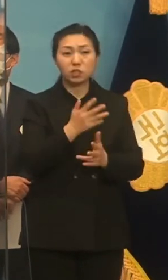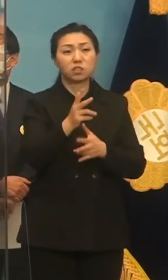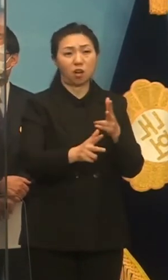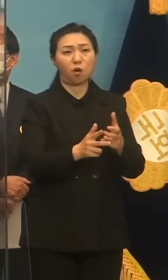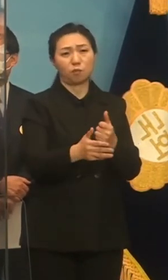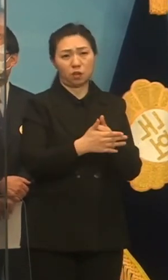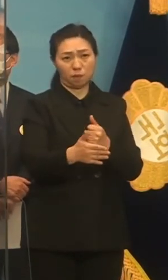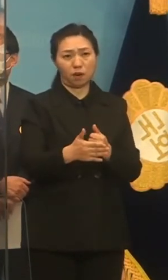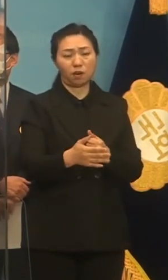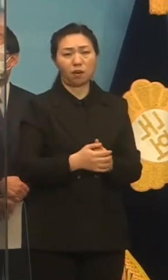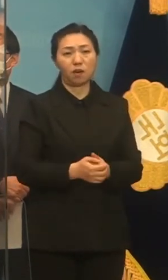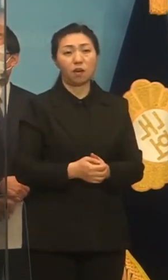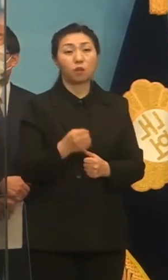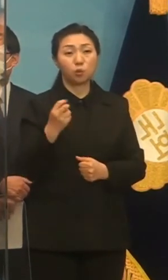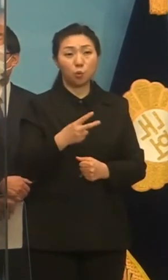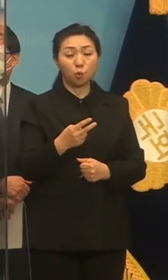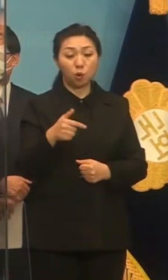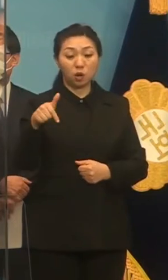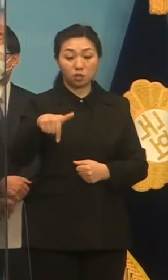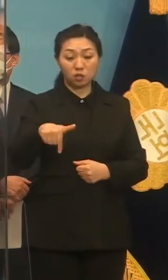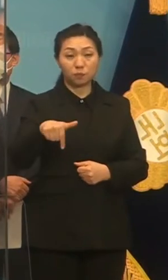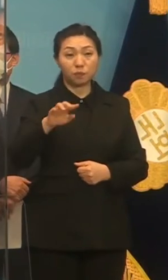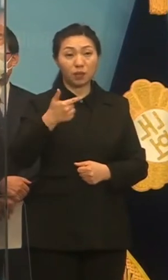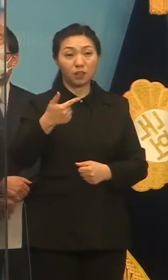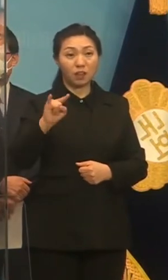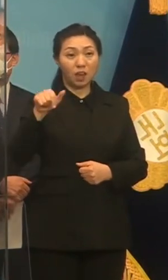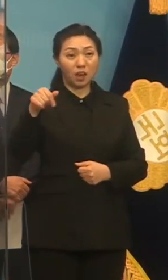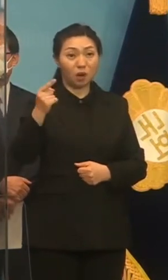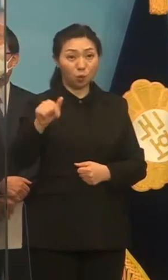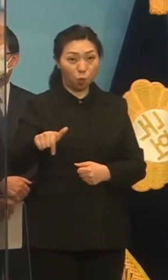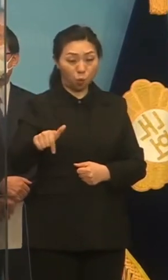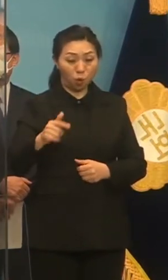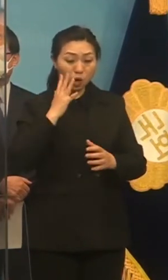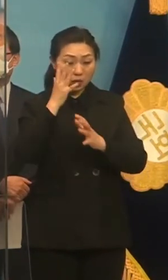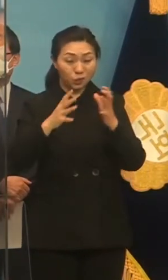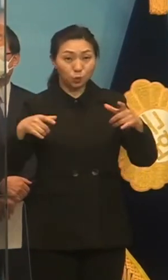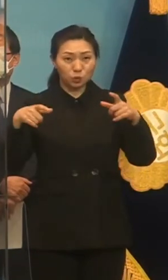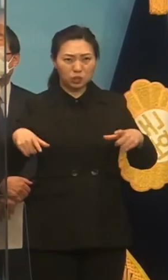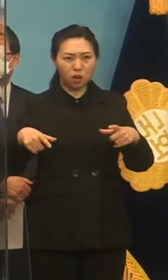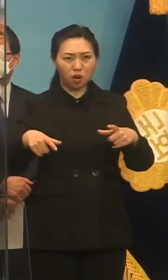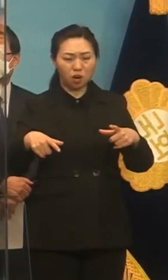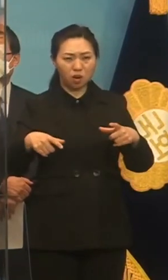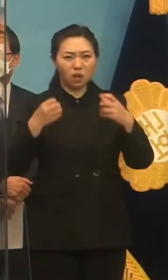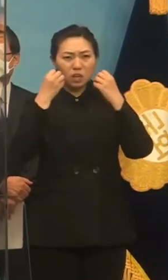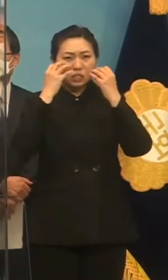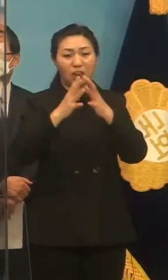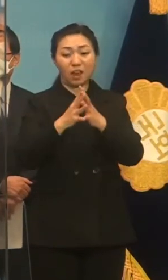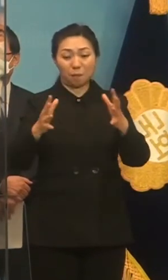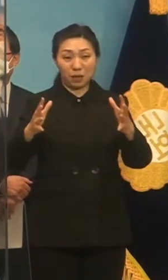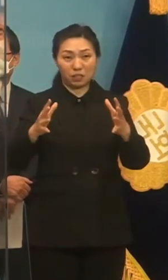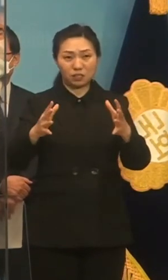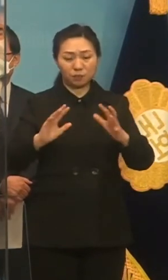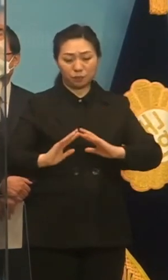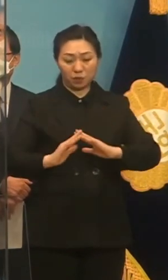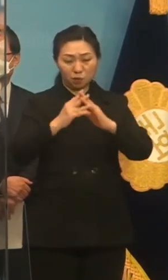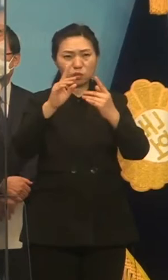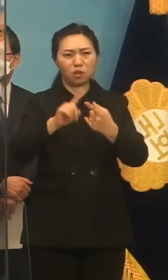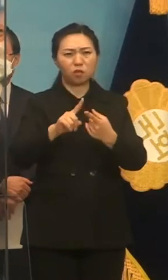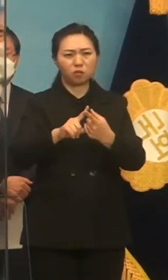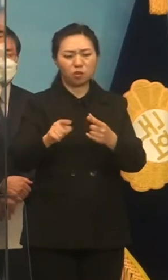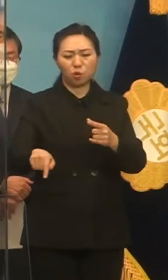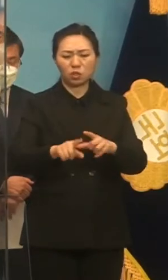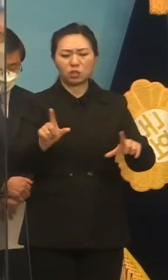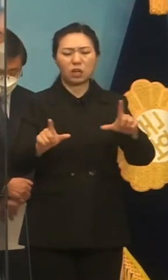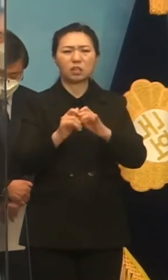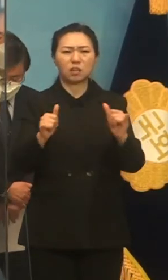쌓은 약 3년 의상 주민들의 감 된 의미로 돼서 굉장히 많은 논란의 서너 사람이 때문에 수은